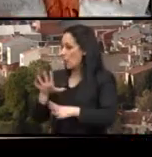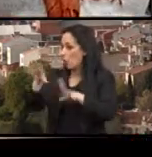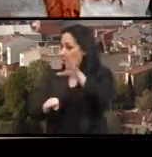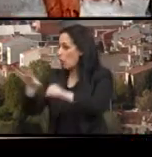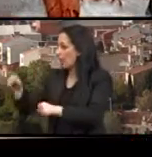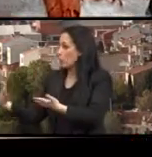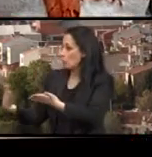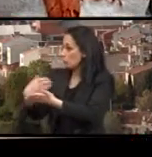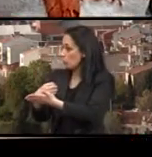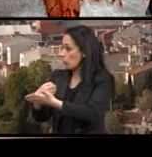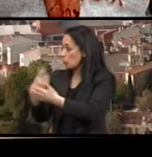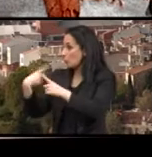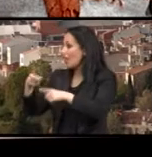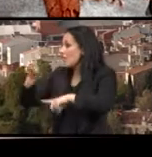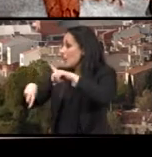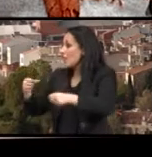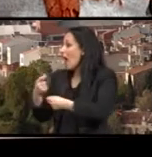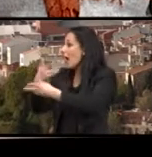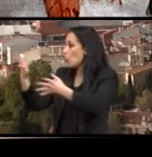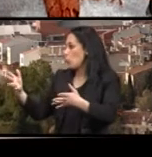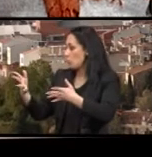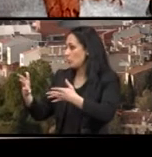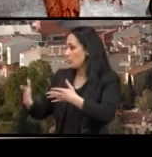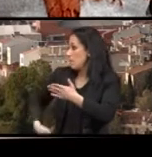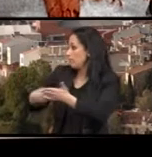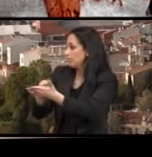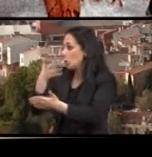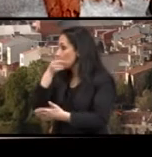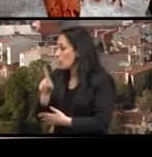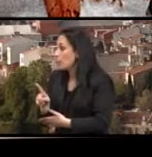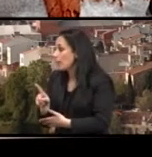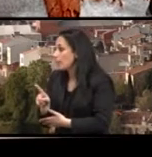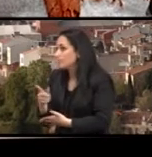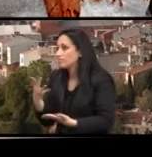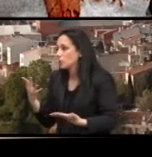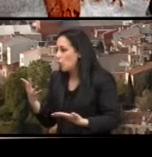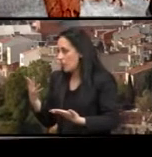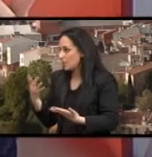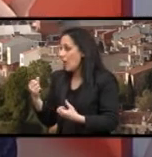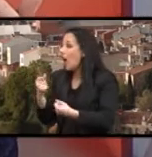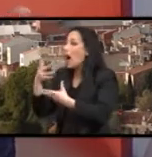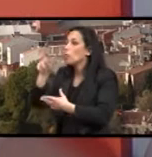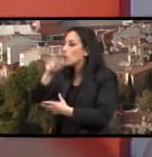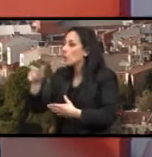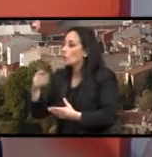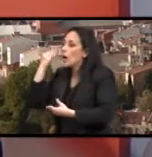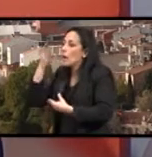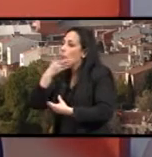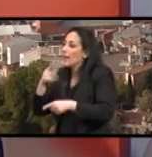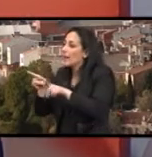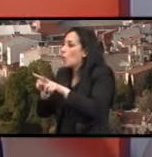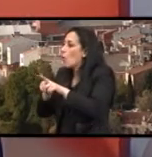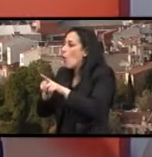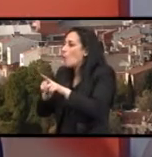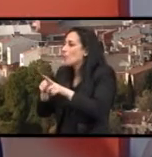s'ho poden permetre, perquè igual ho han de pagar de la butxaca, s'han de pagar. I això poder que per algú sembla un luxe, és una necessitat